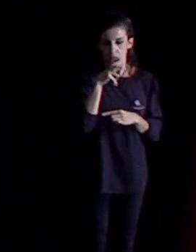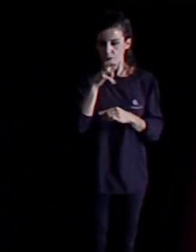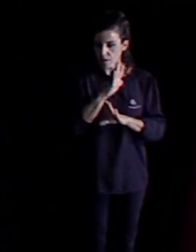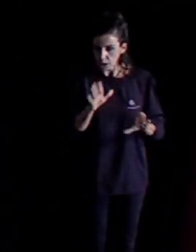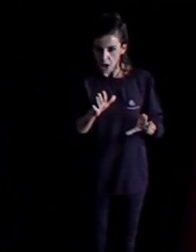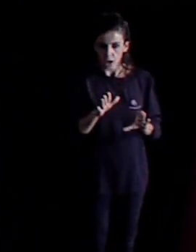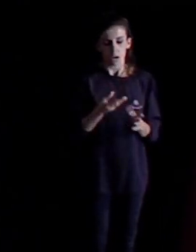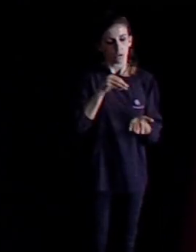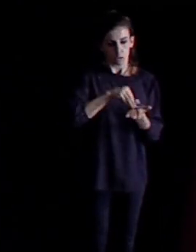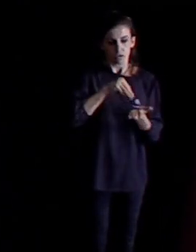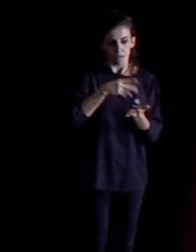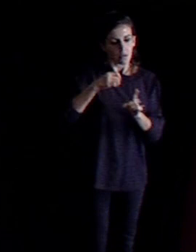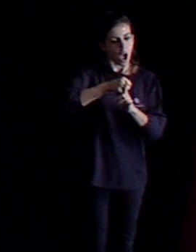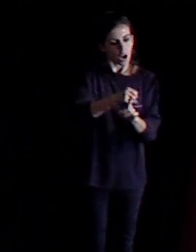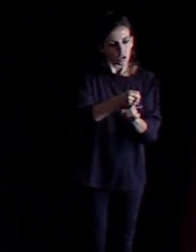muchas circunstancias causado